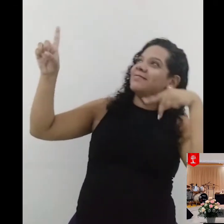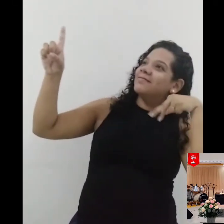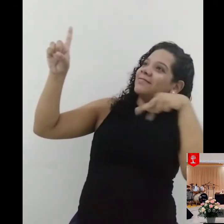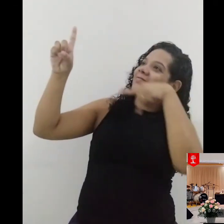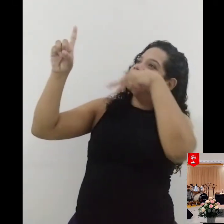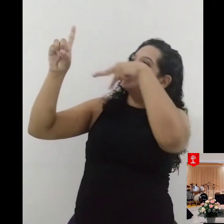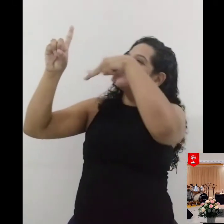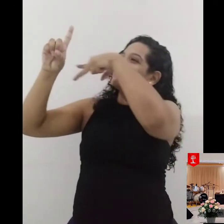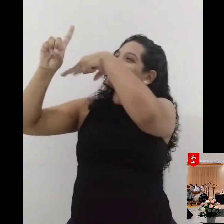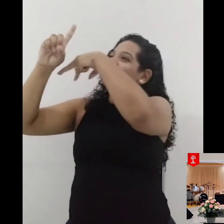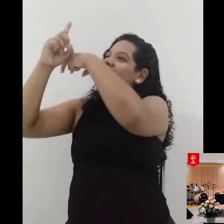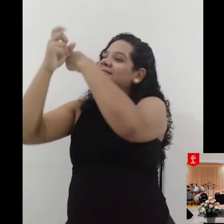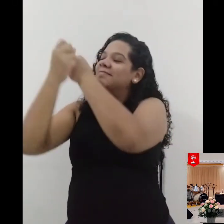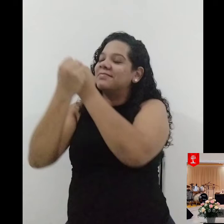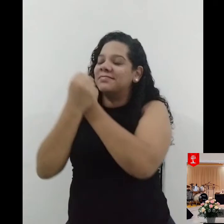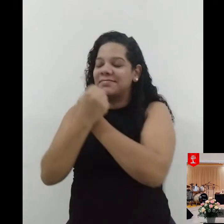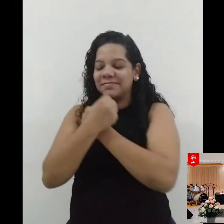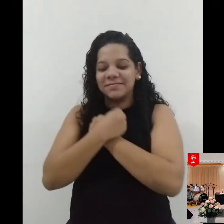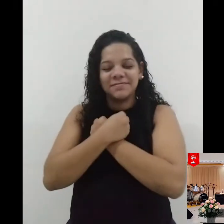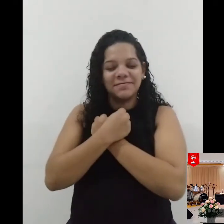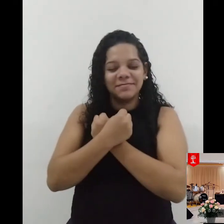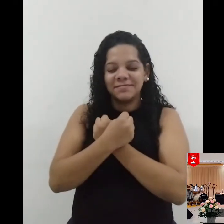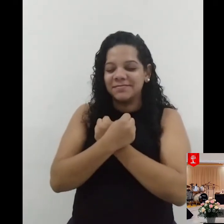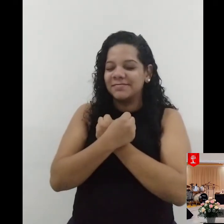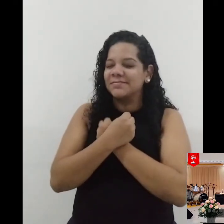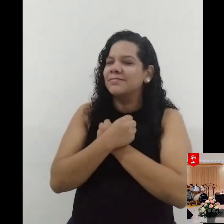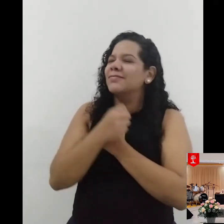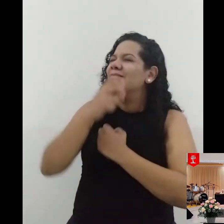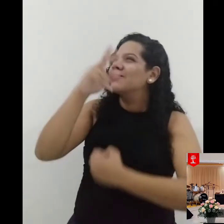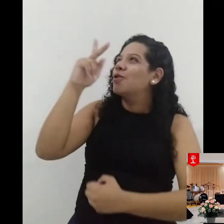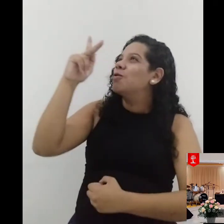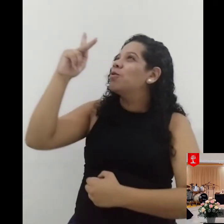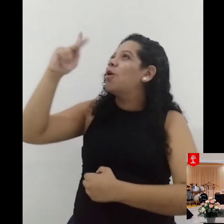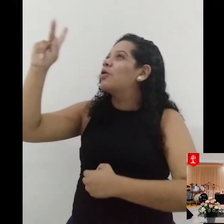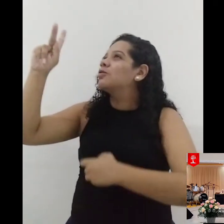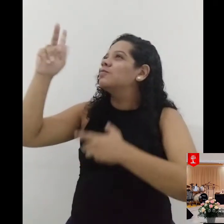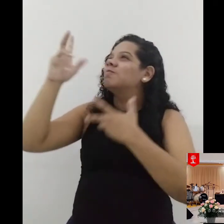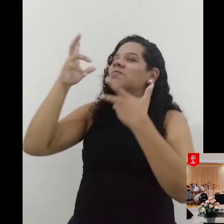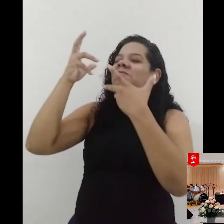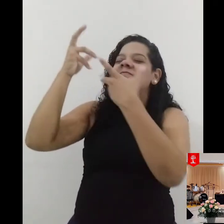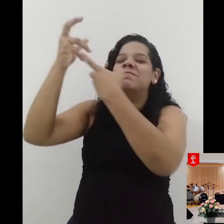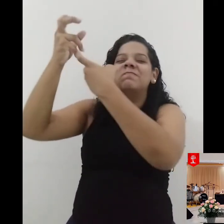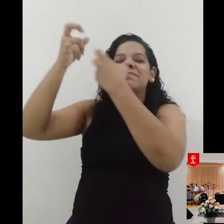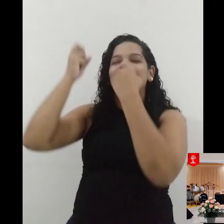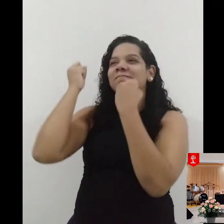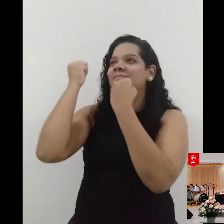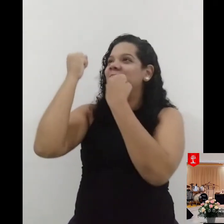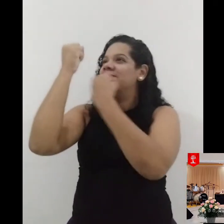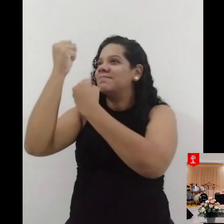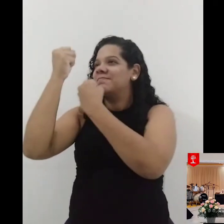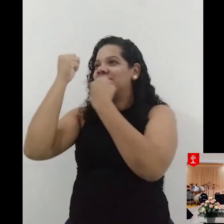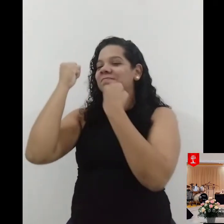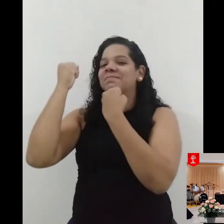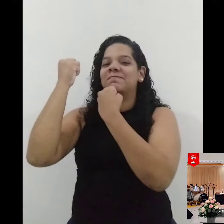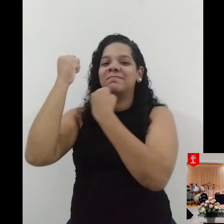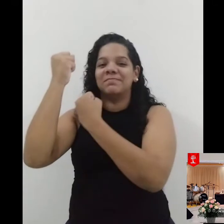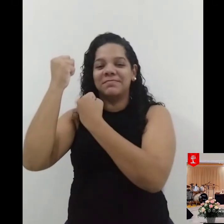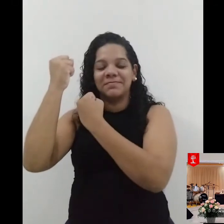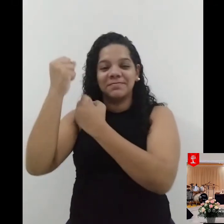Tu és soberano sobre a terra, sobre os céus tu